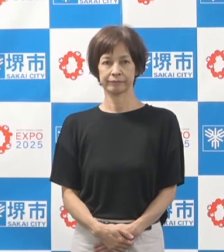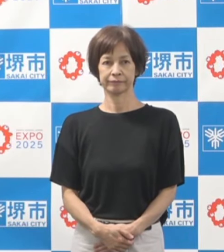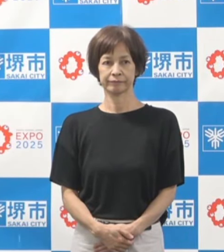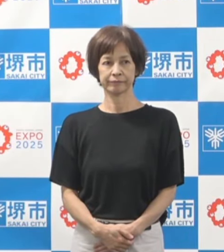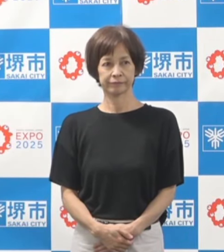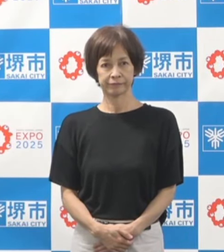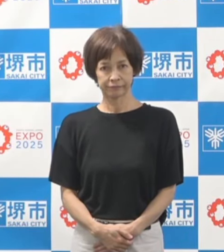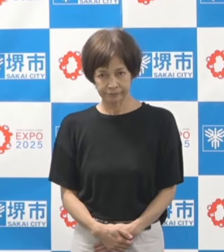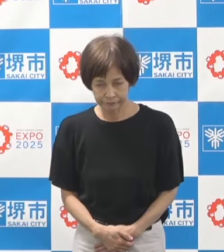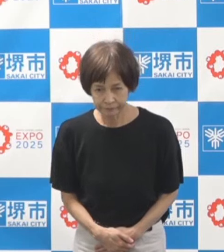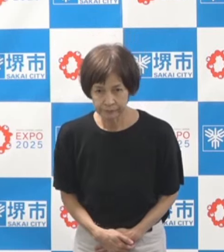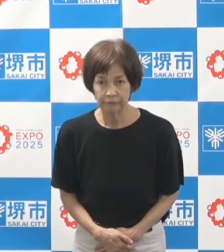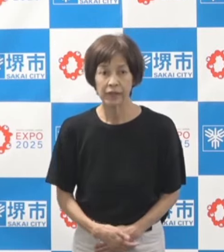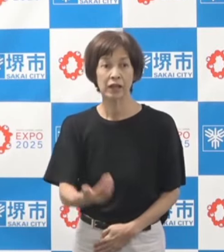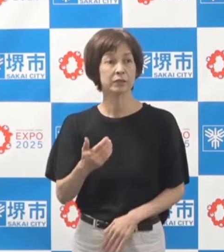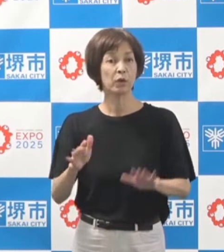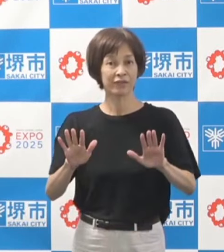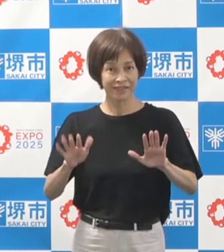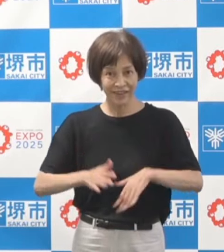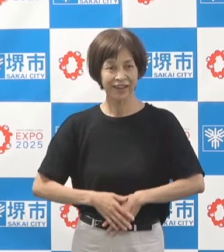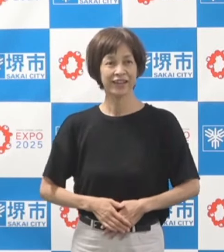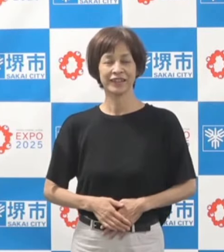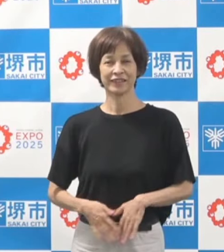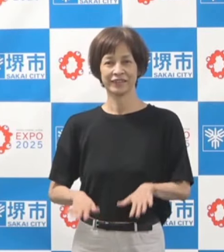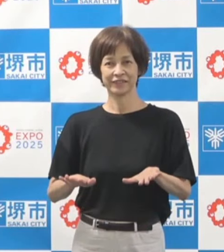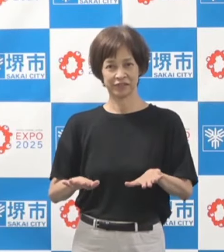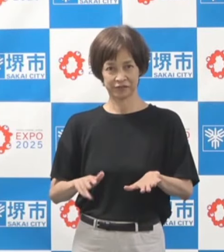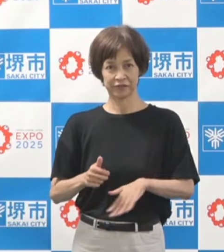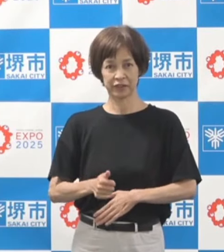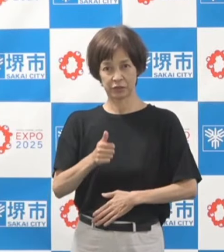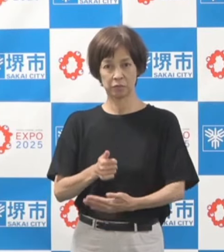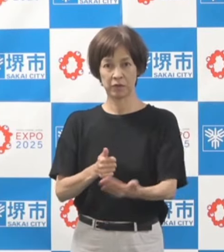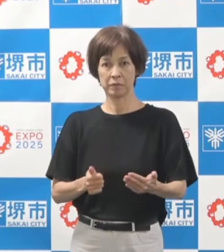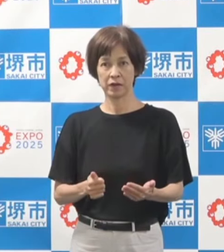はい、それではご質問がないようですので、これにて市長記者会見を終了させていただきます。